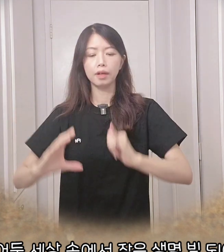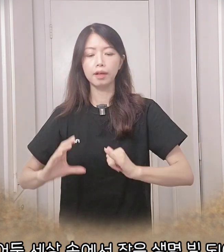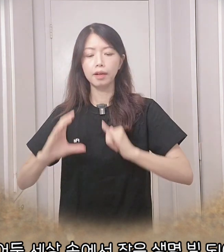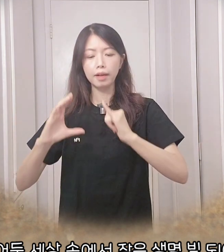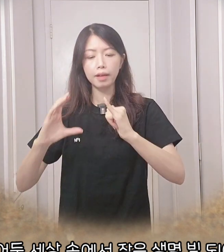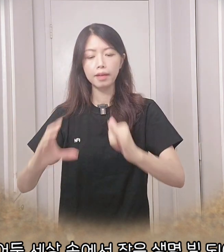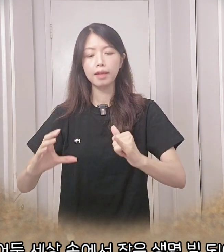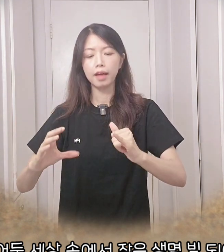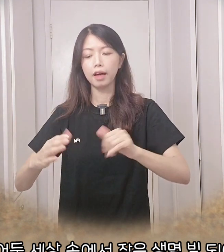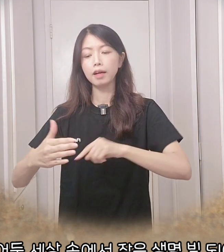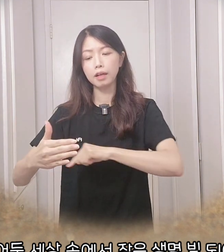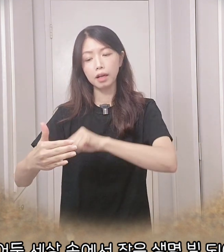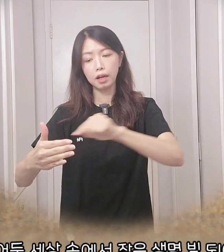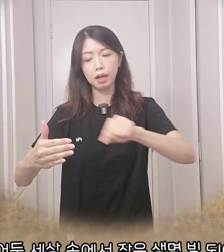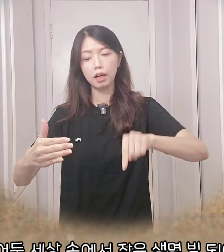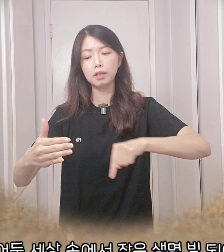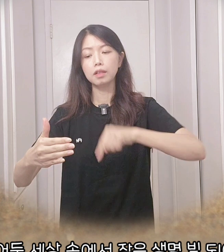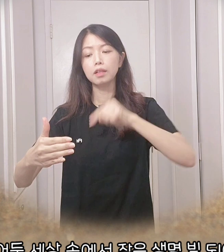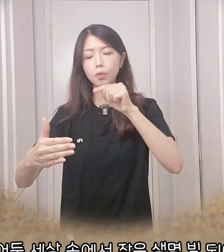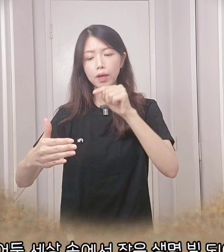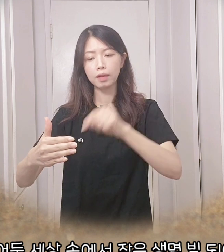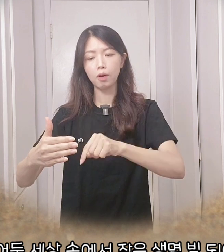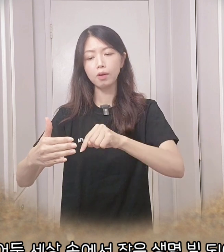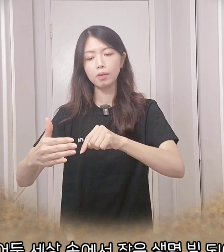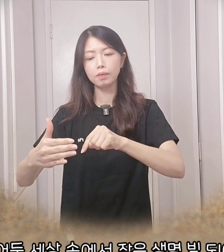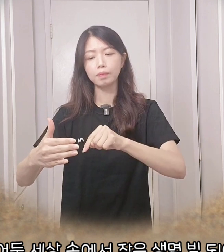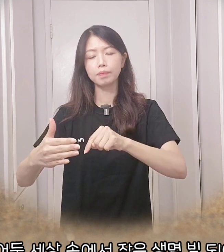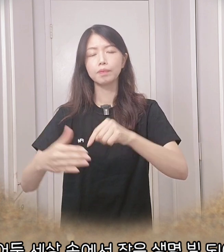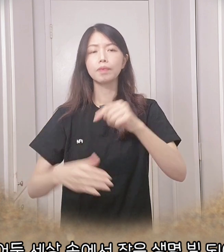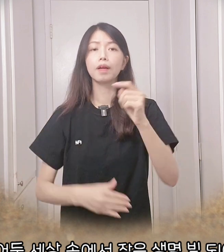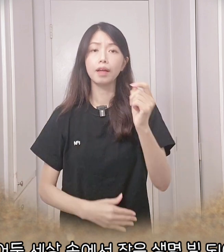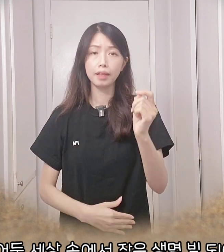어두운 세상 속에서